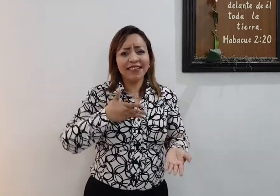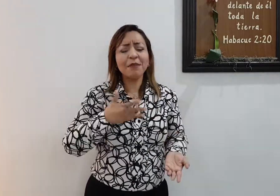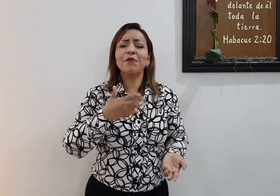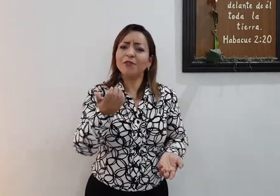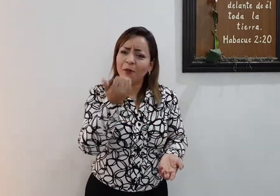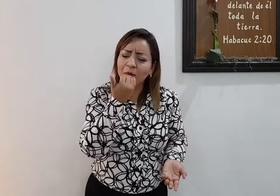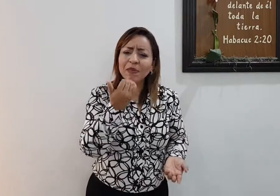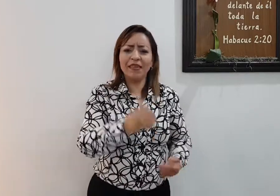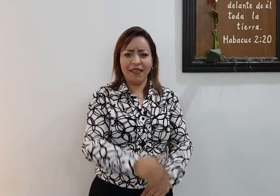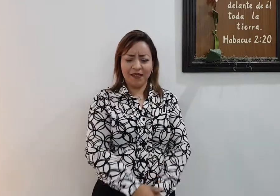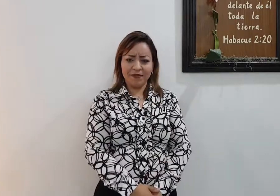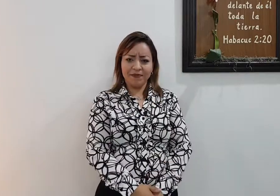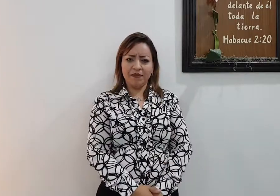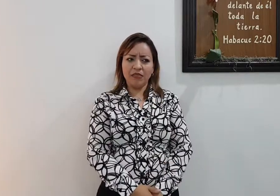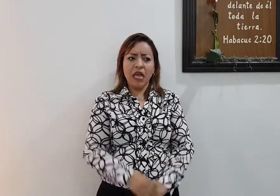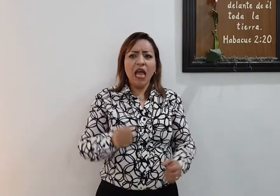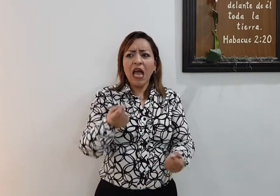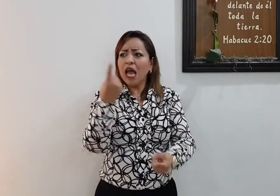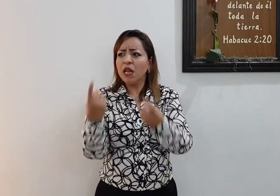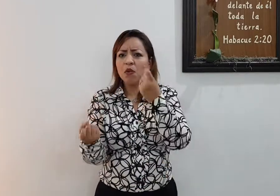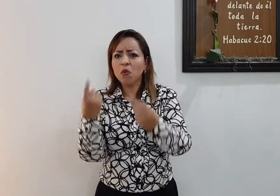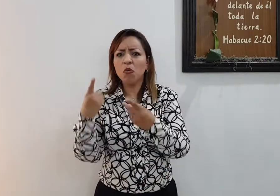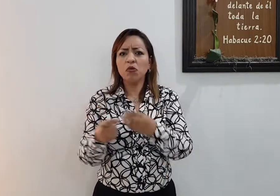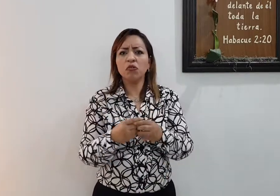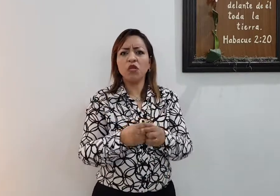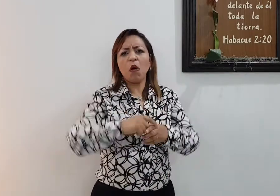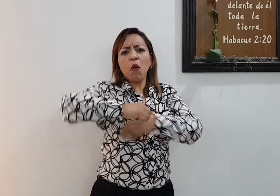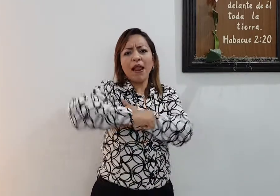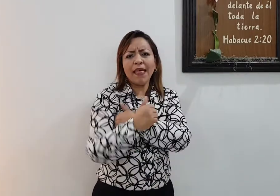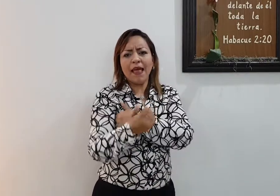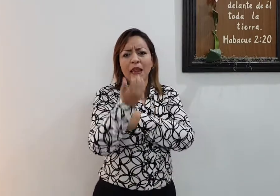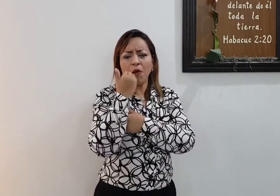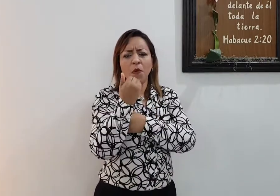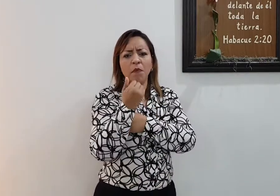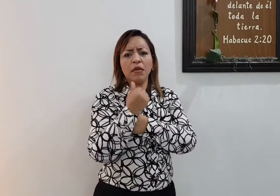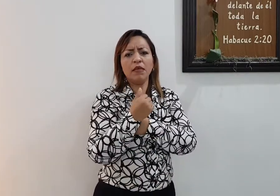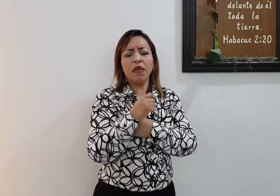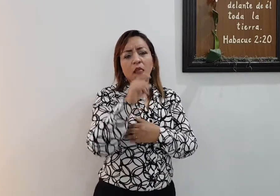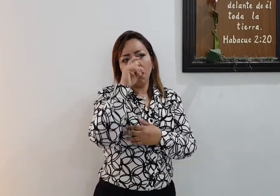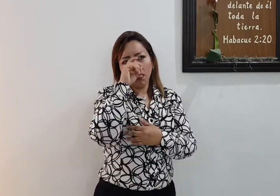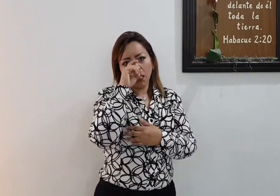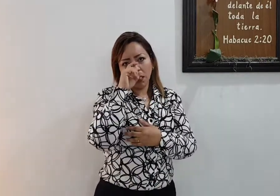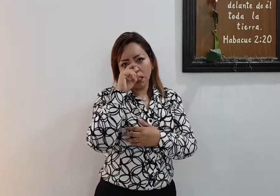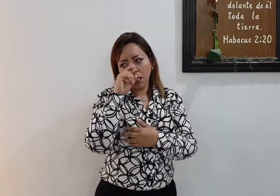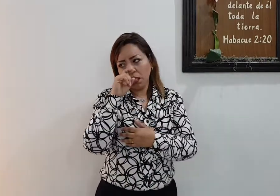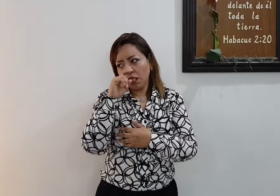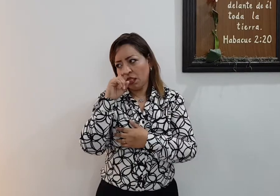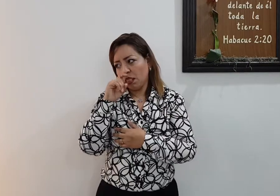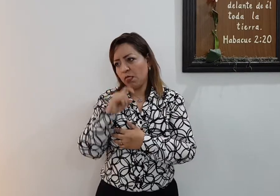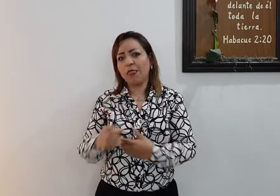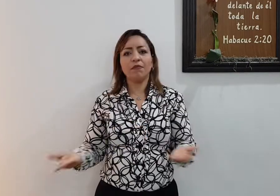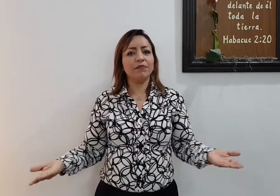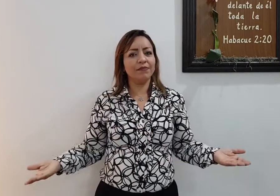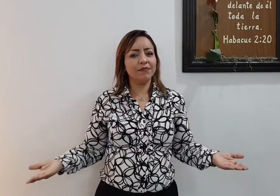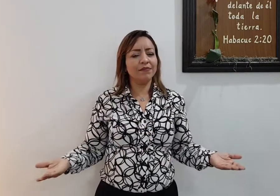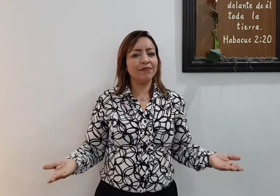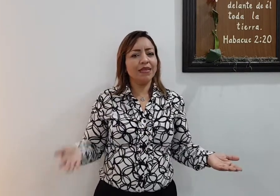echa a perder, es comida en abundancia. Y no estoy diciendo que sea bueno. Lo que le estoy diciendo, apréndase a comer todo. No deje